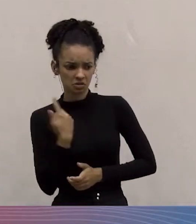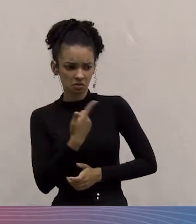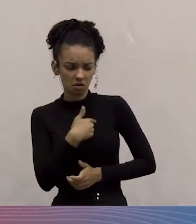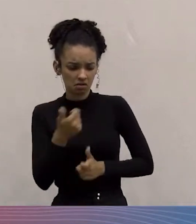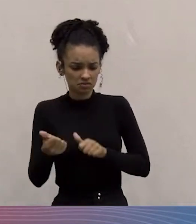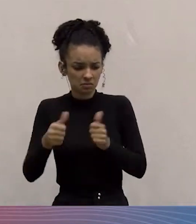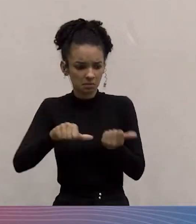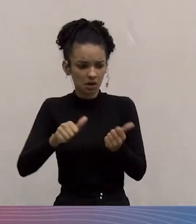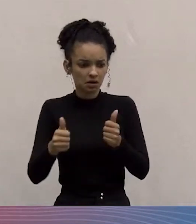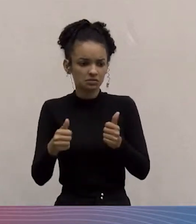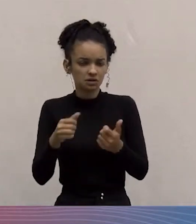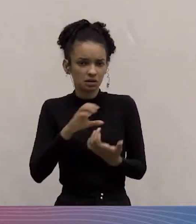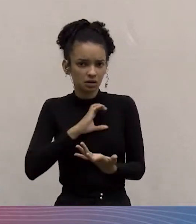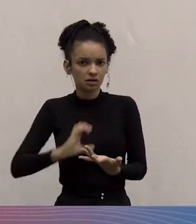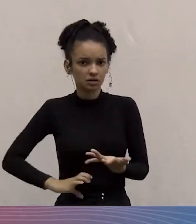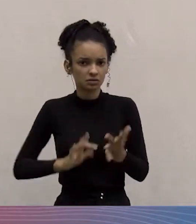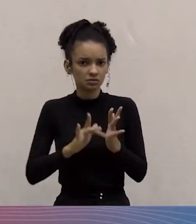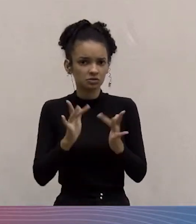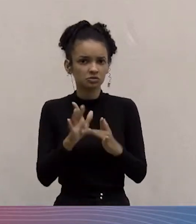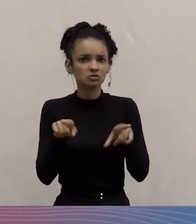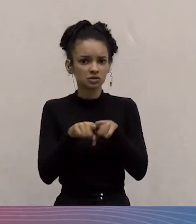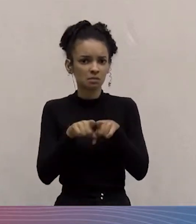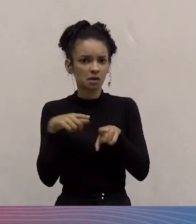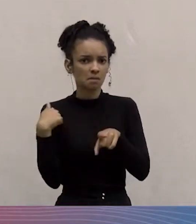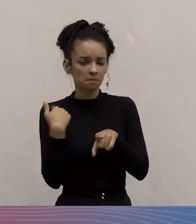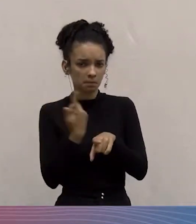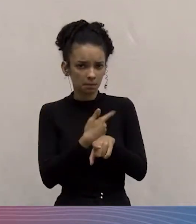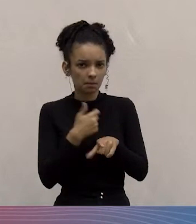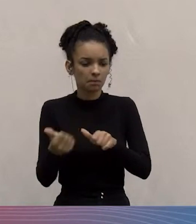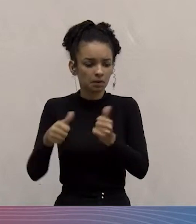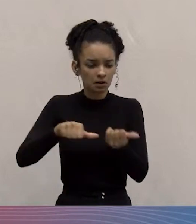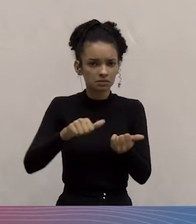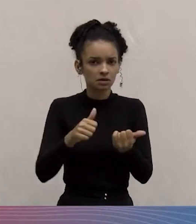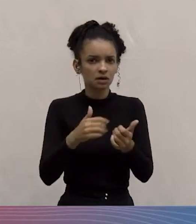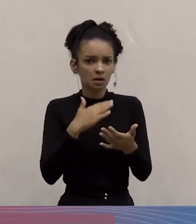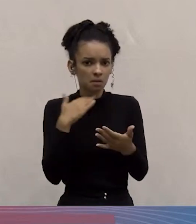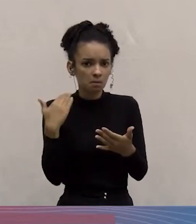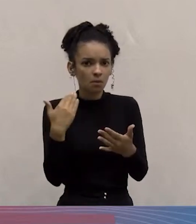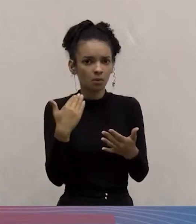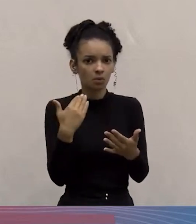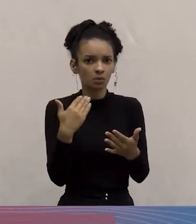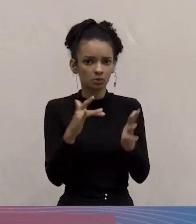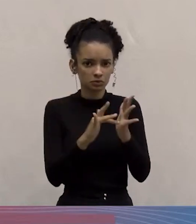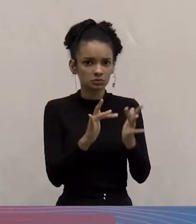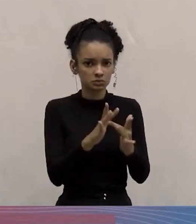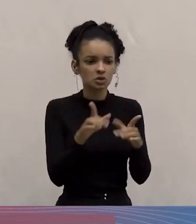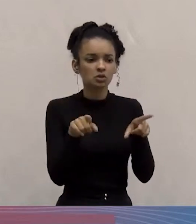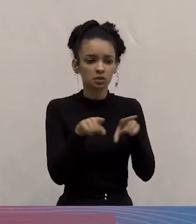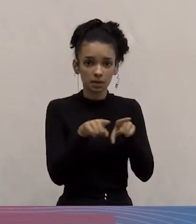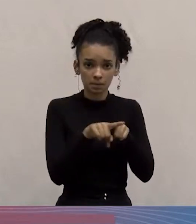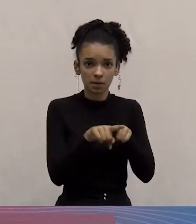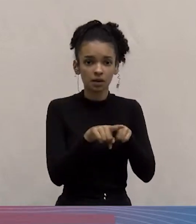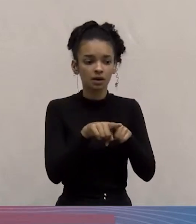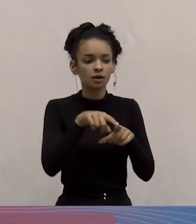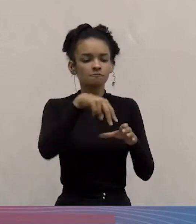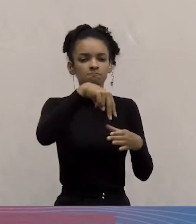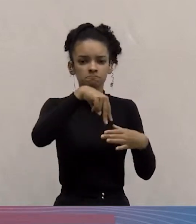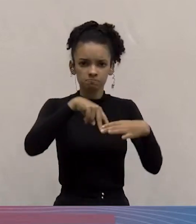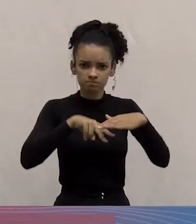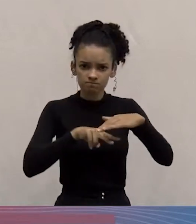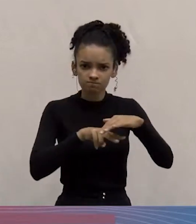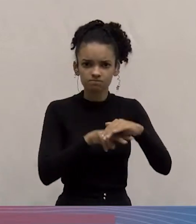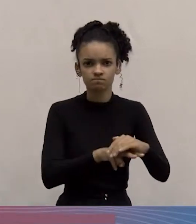Cristo Jesus, fomos batizados na sua morte? Fomos, pois, sepultados com Ele na morte pelo